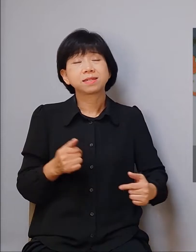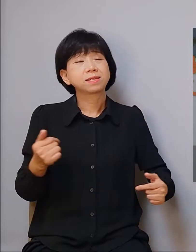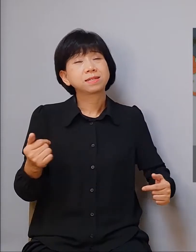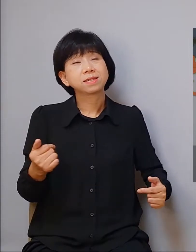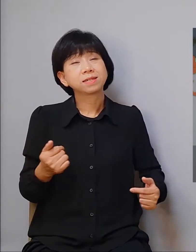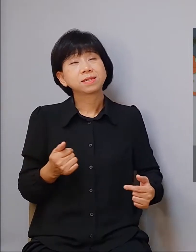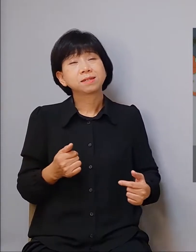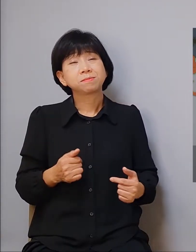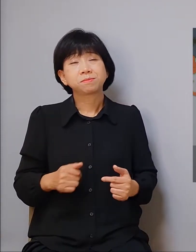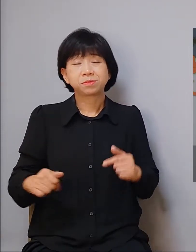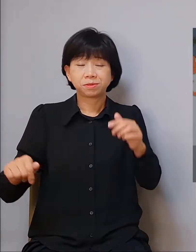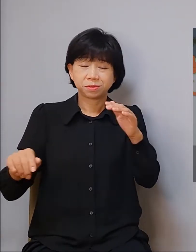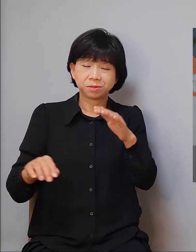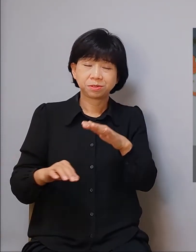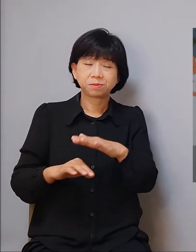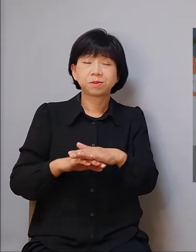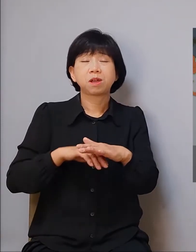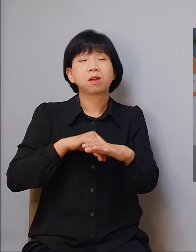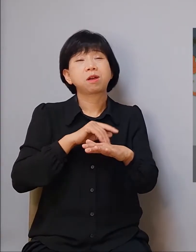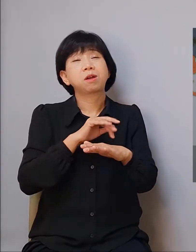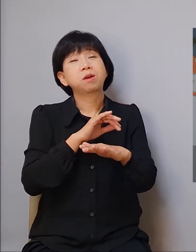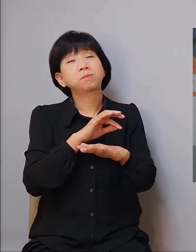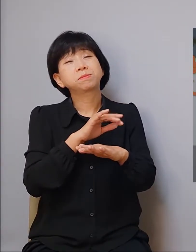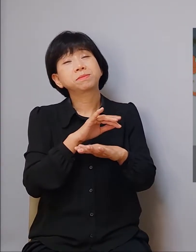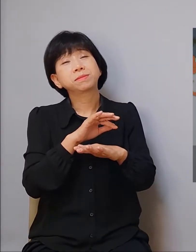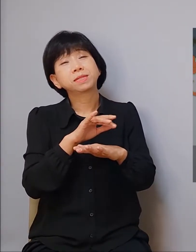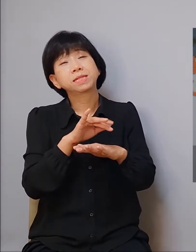내 기쁨